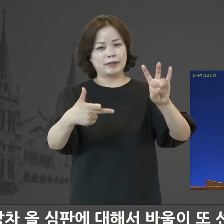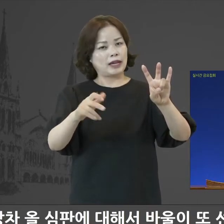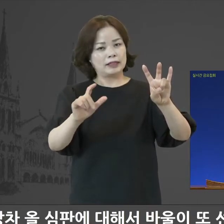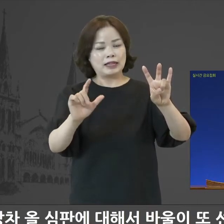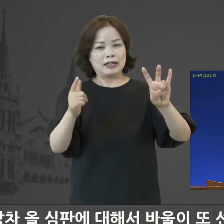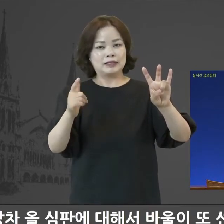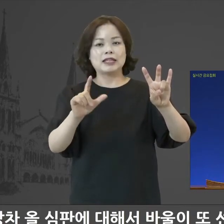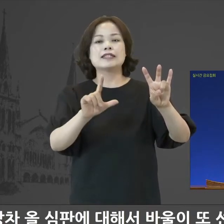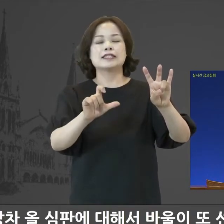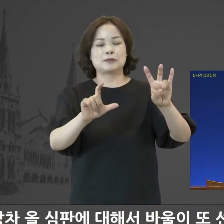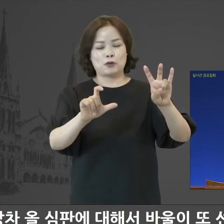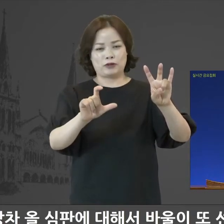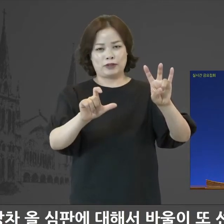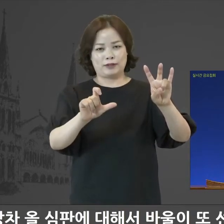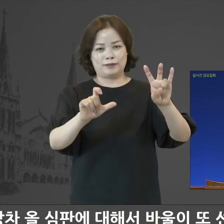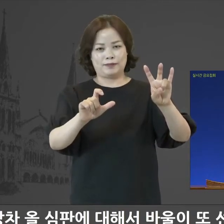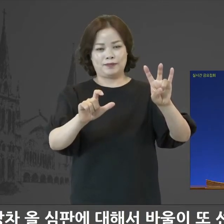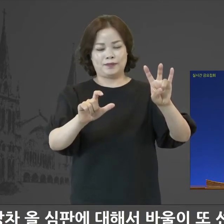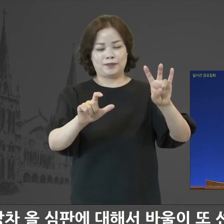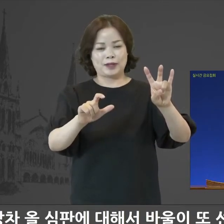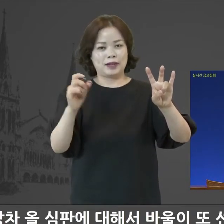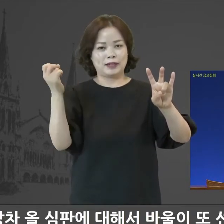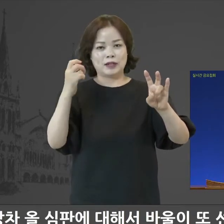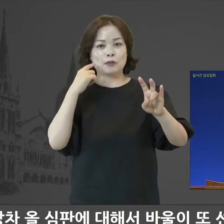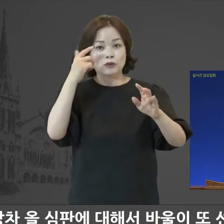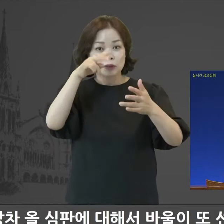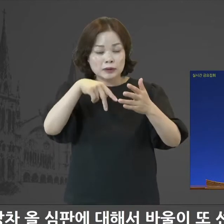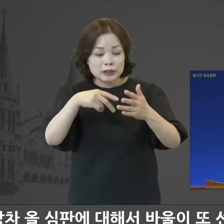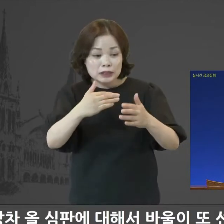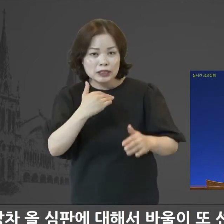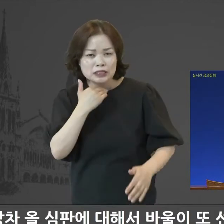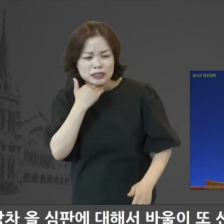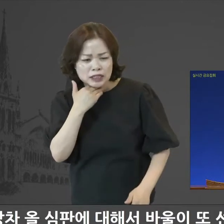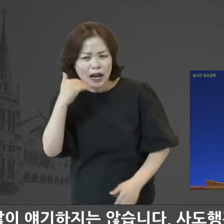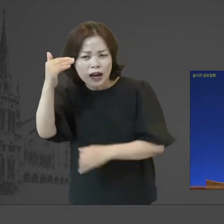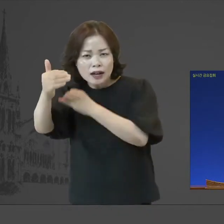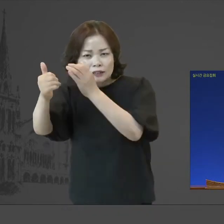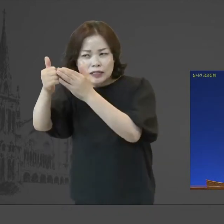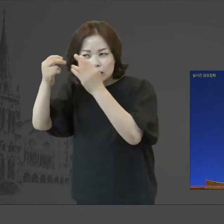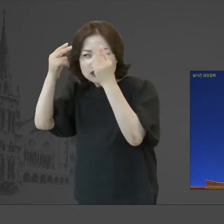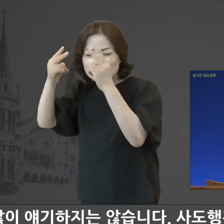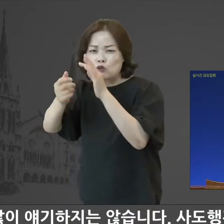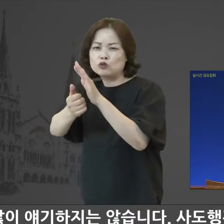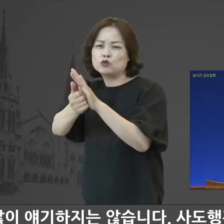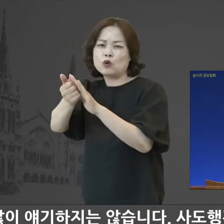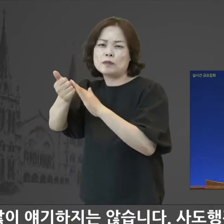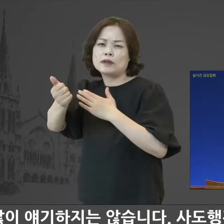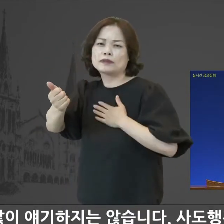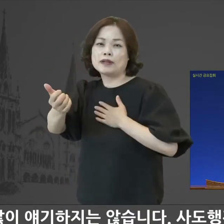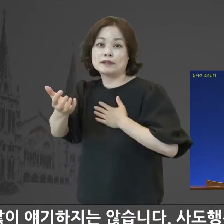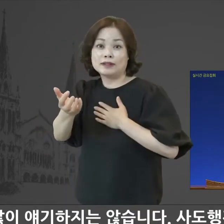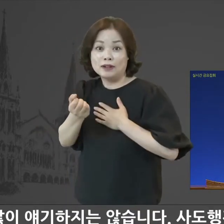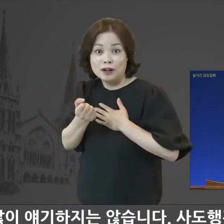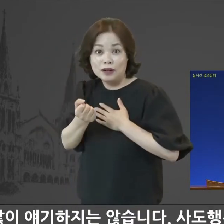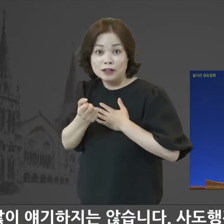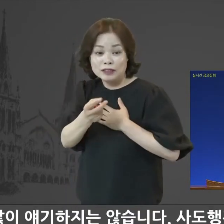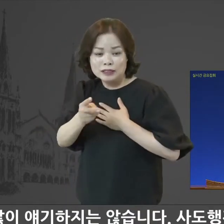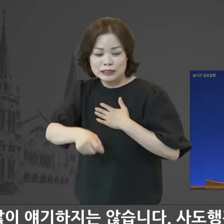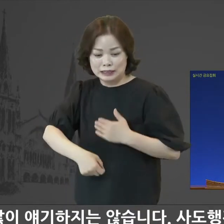15절, 18절 15절입니다. 제가 읽어드리겠습니다. 그들이 기다리는 바 하나님께 향한 소망을 나도 가졌으니